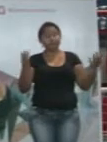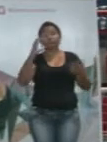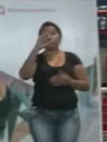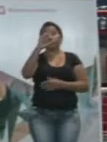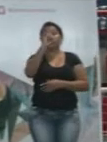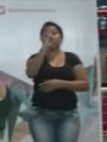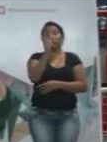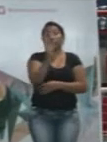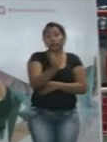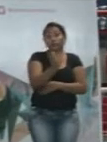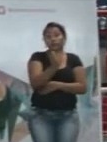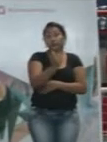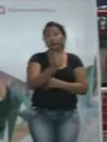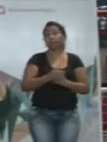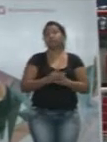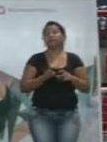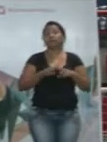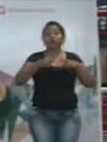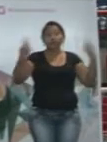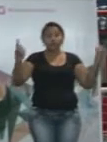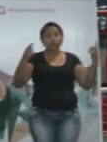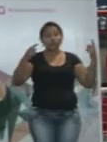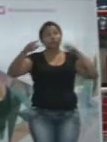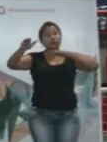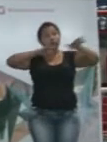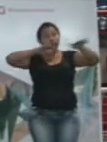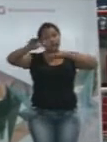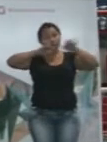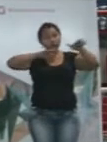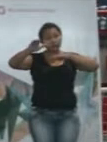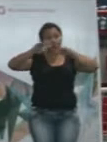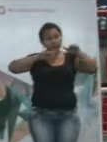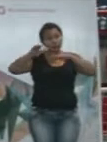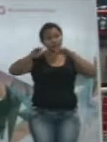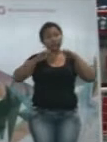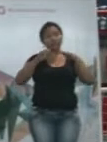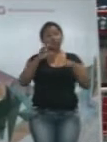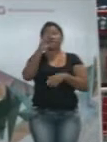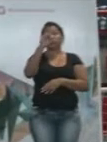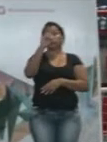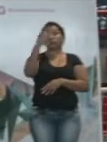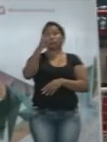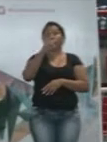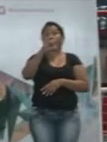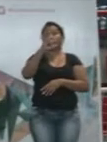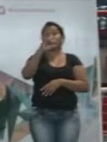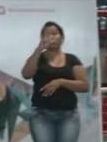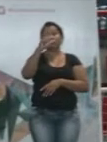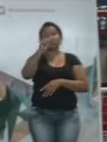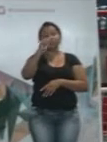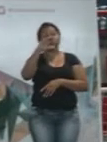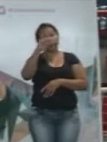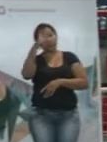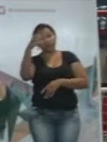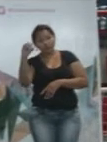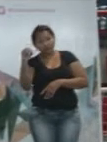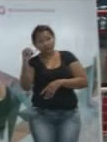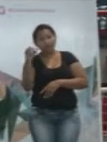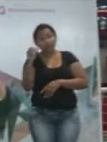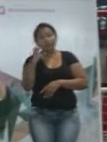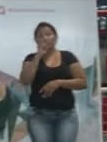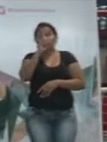CO2. Então, esse processo é um processo de oxidação. Então, se eu tenho o CO e ele vai reagir